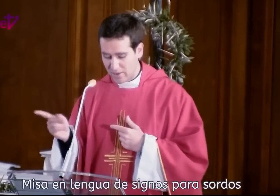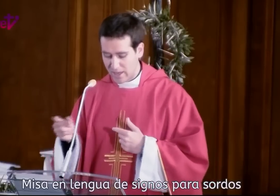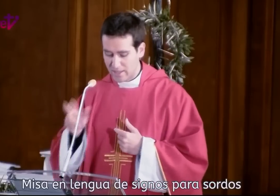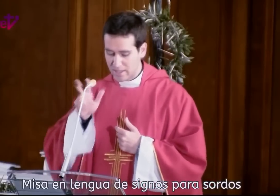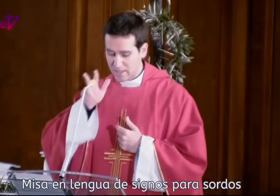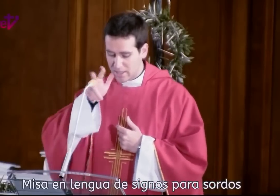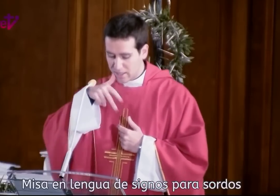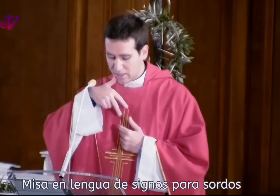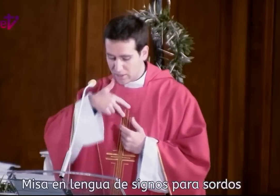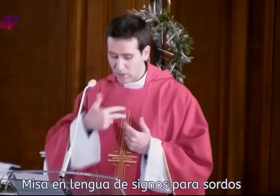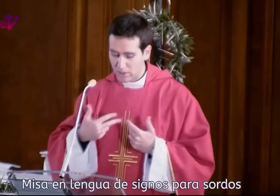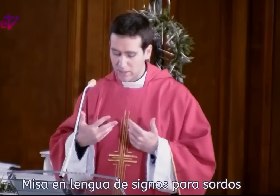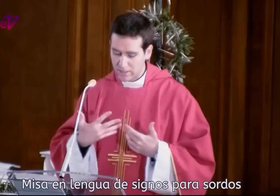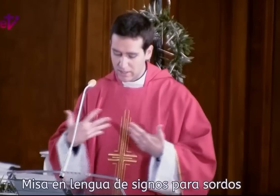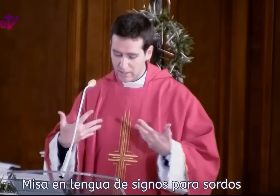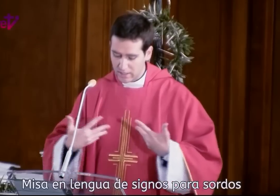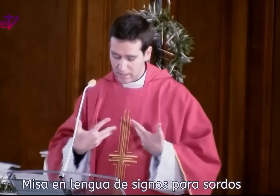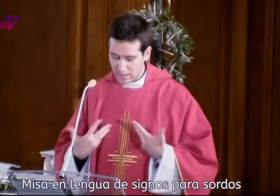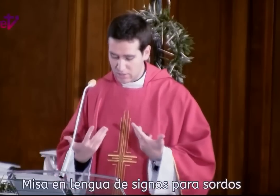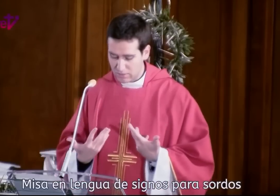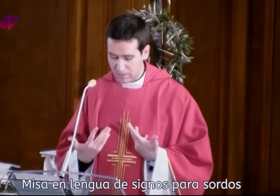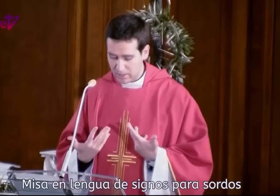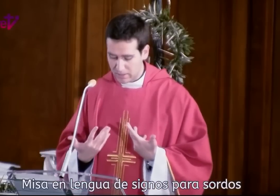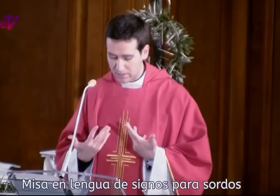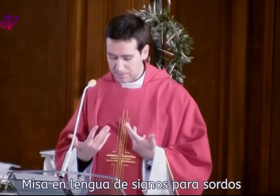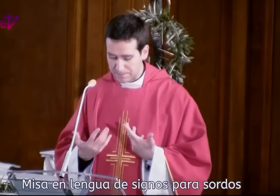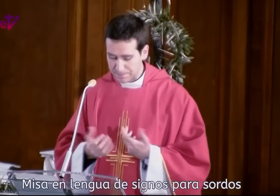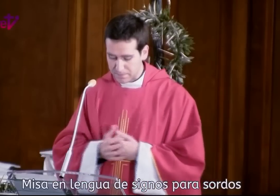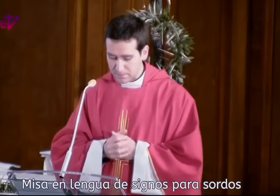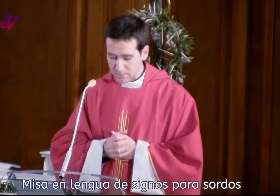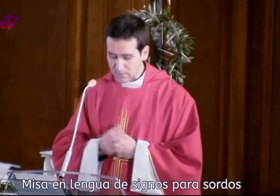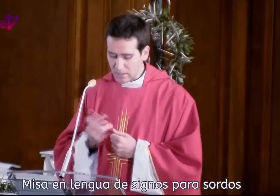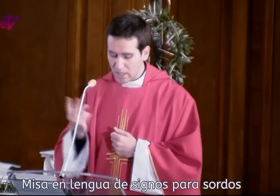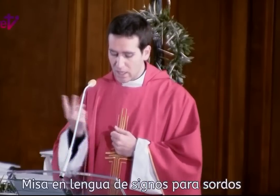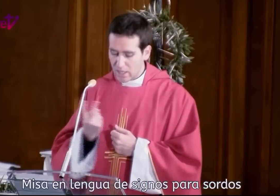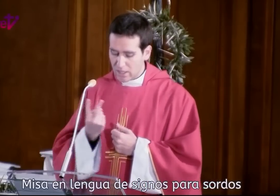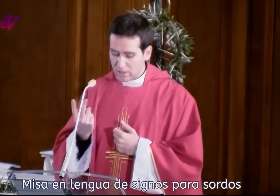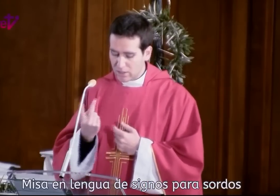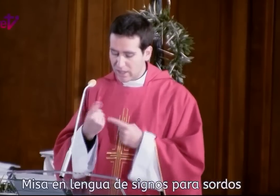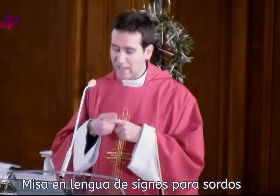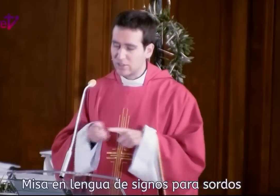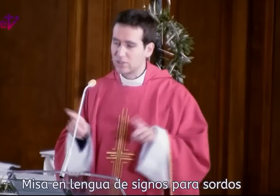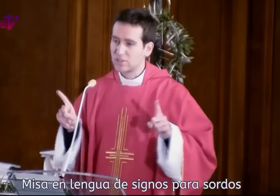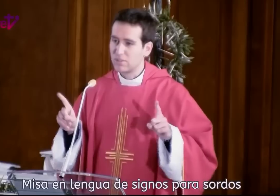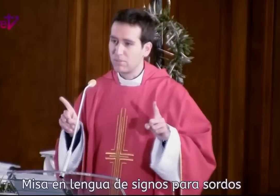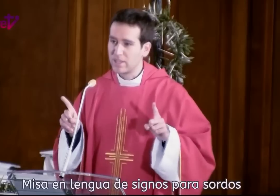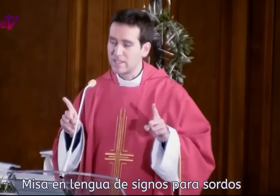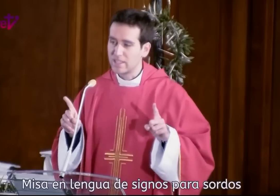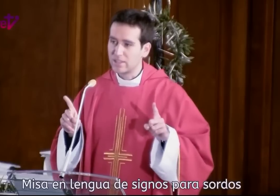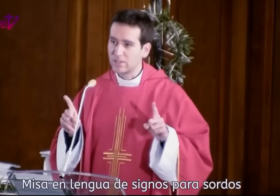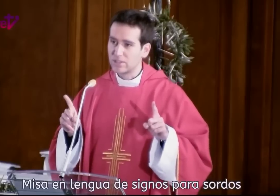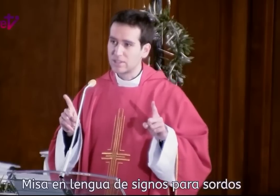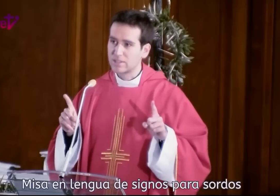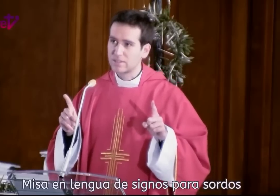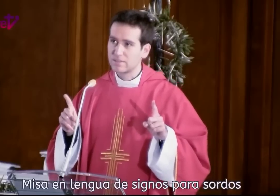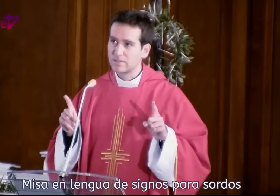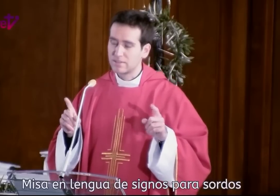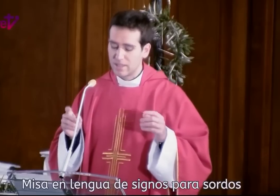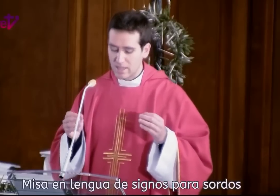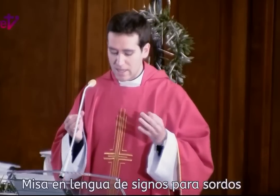y ahora dolor y sufrimiento. Dos relatos muy